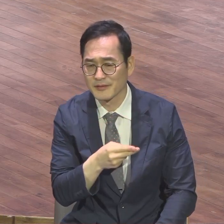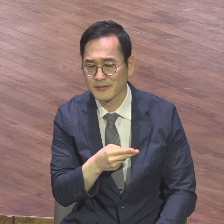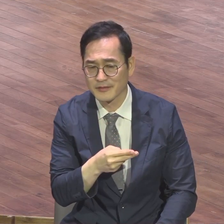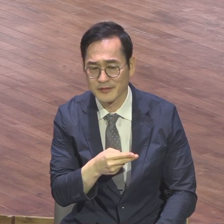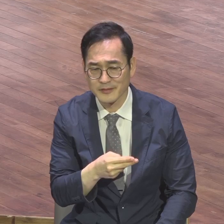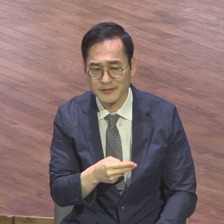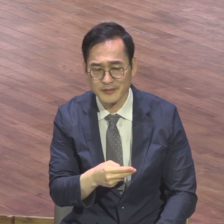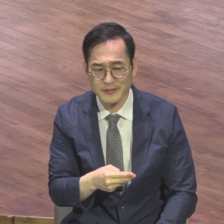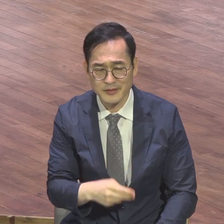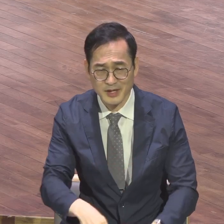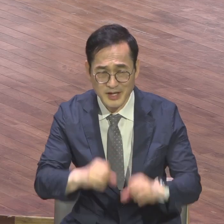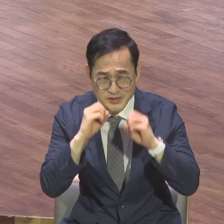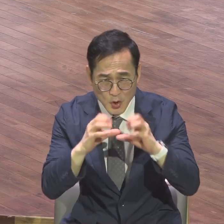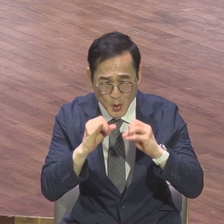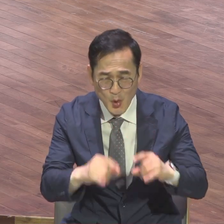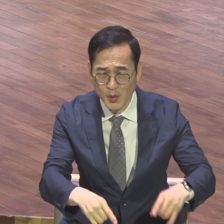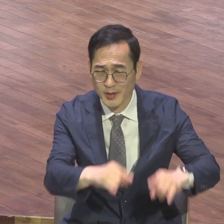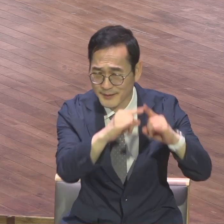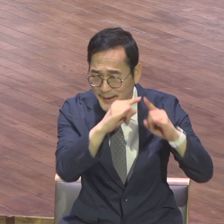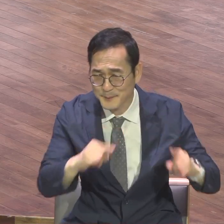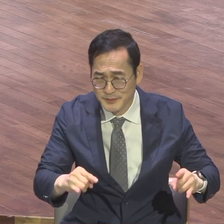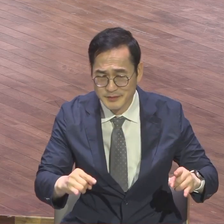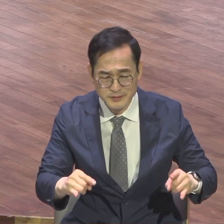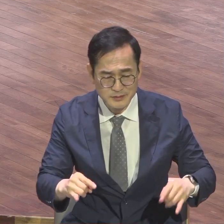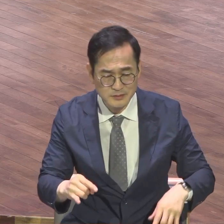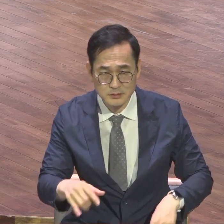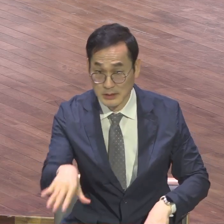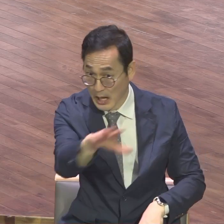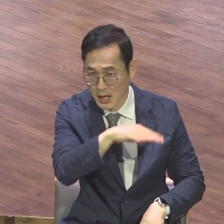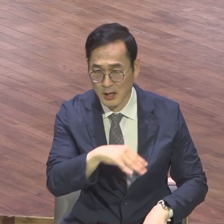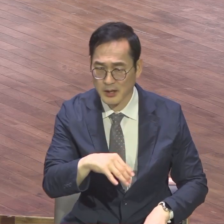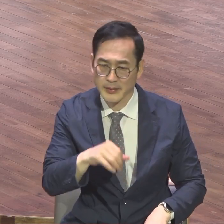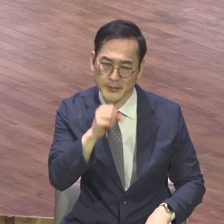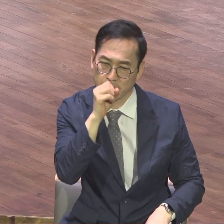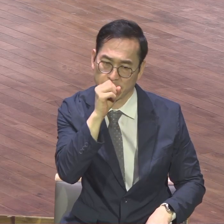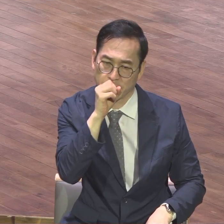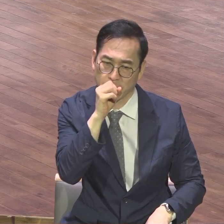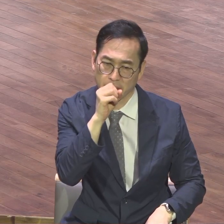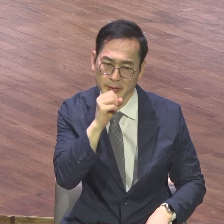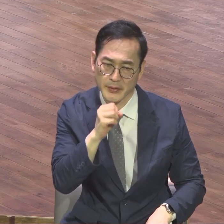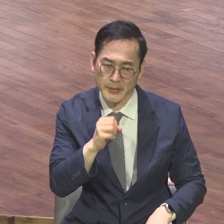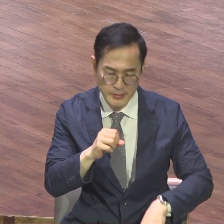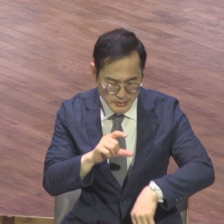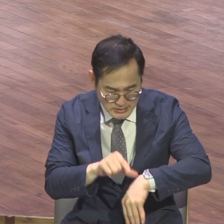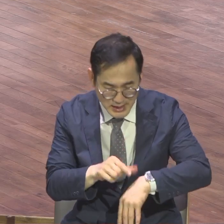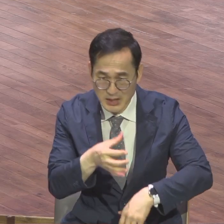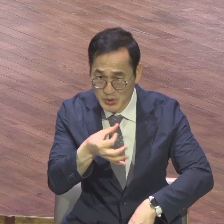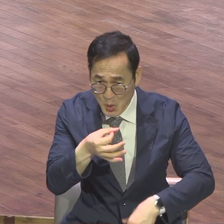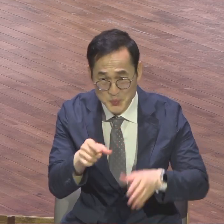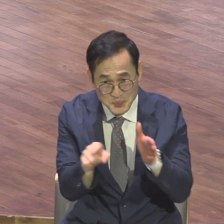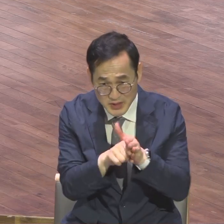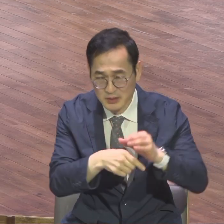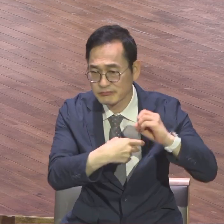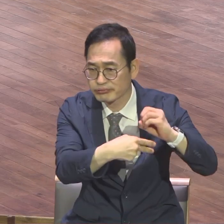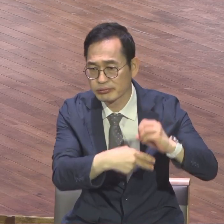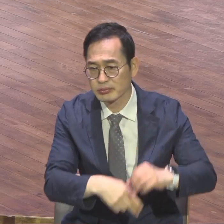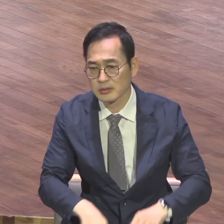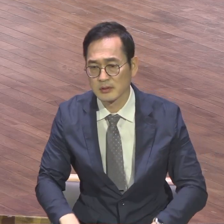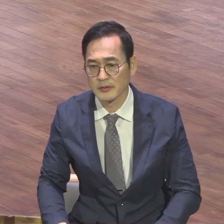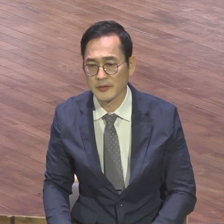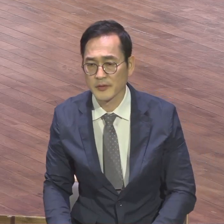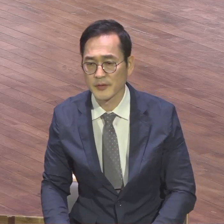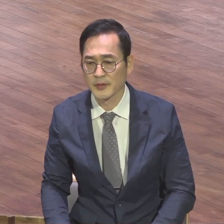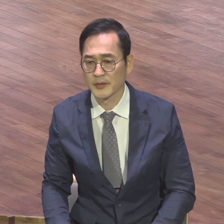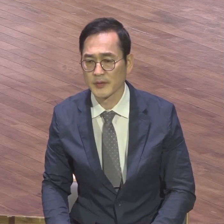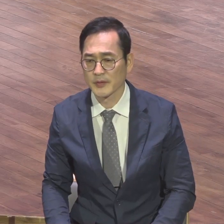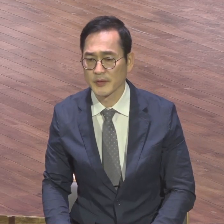성교, 캠프, 해외 캠프 상상도 못합니다. 시간도 돈도 믿음도 아무것도 없어요.